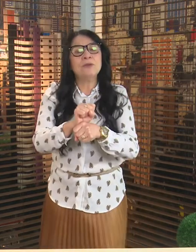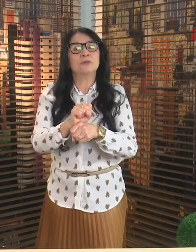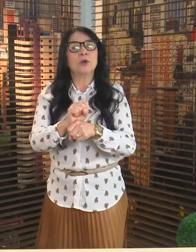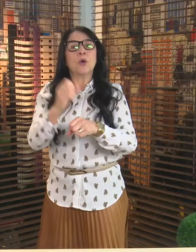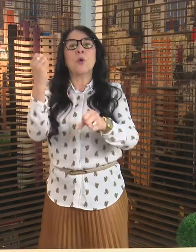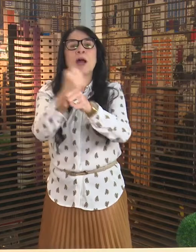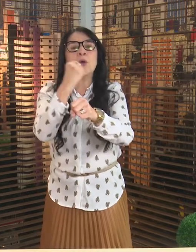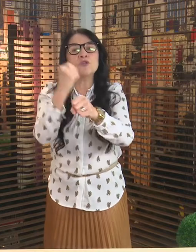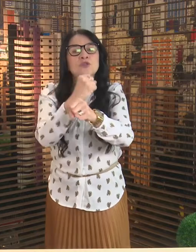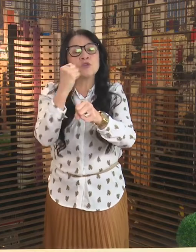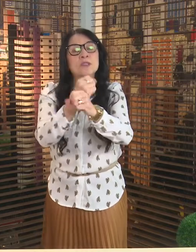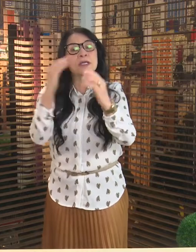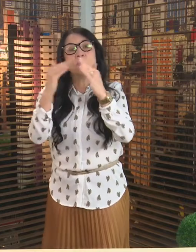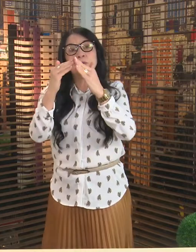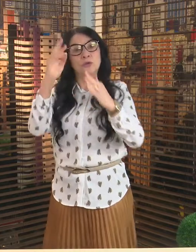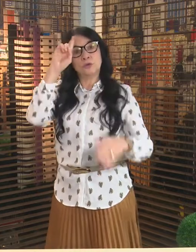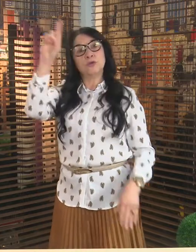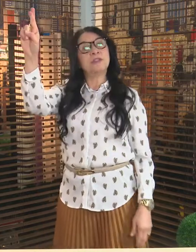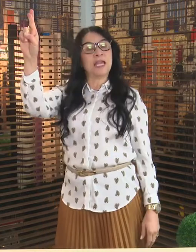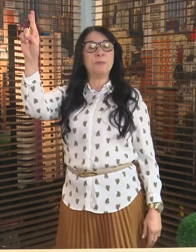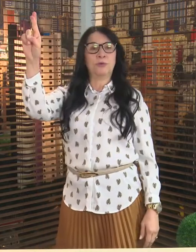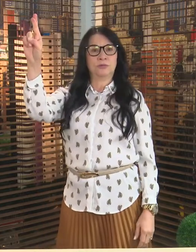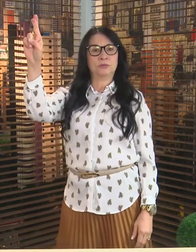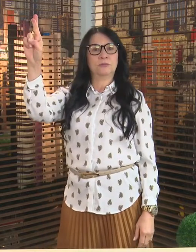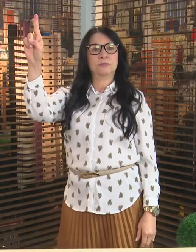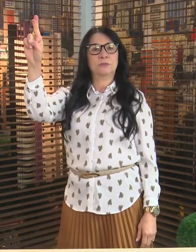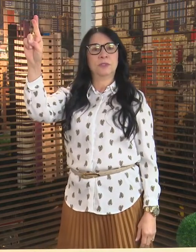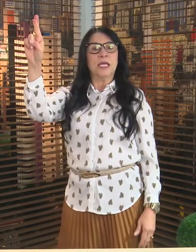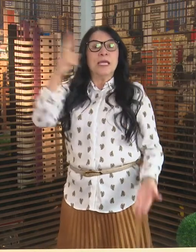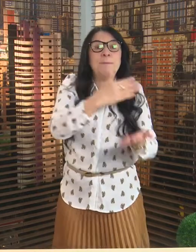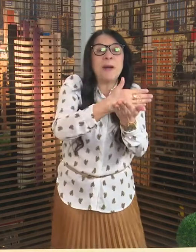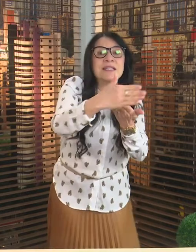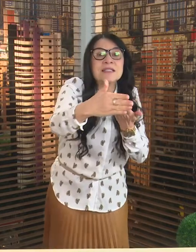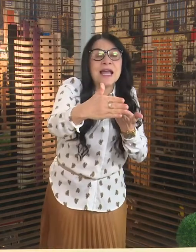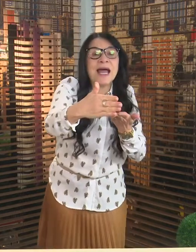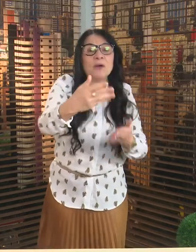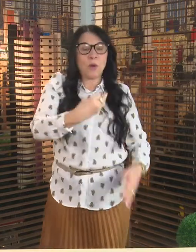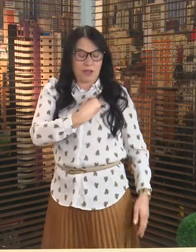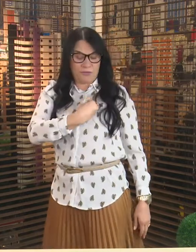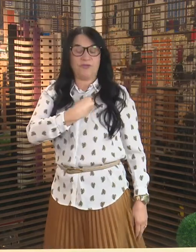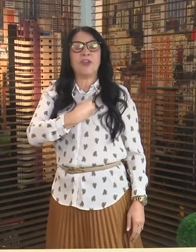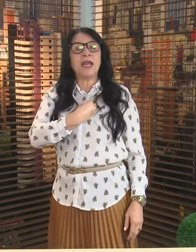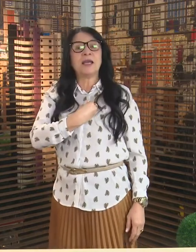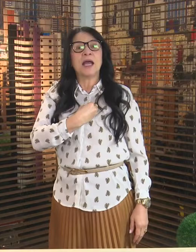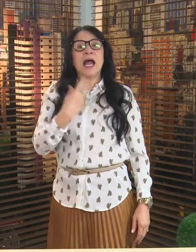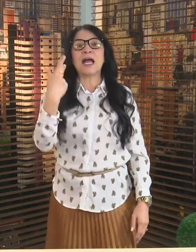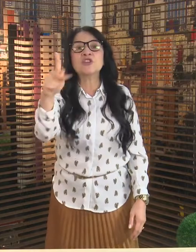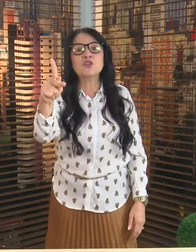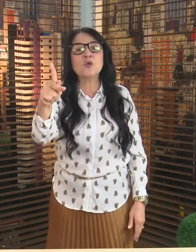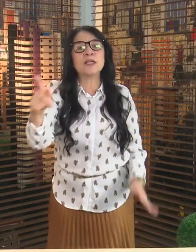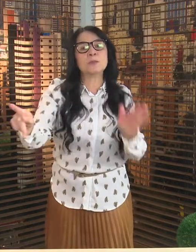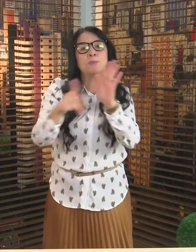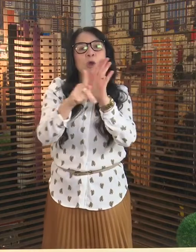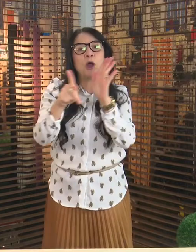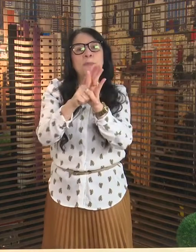Pararam com a construção do templo e passaram a viver as suas